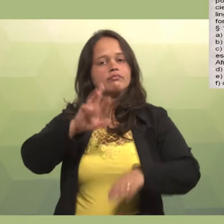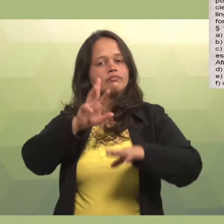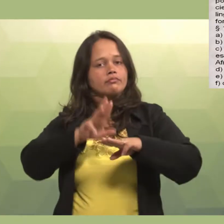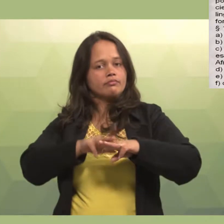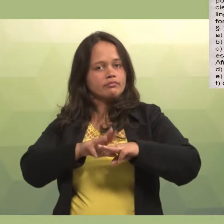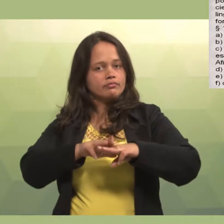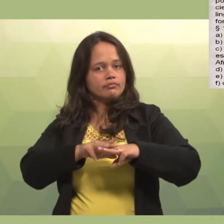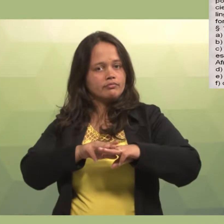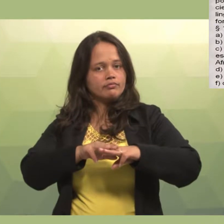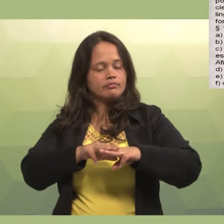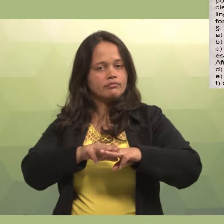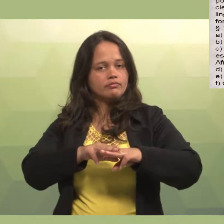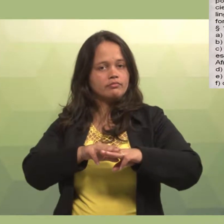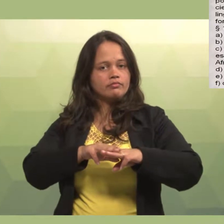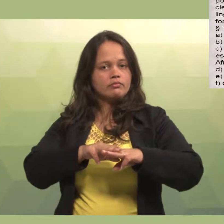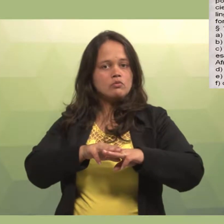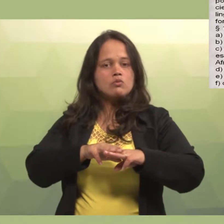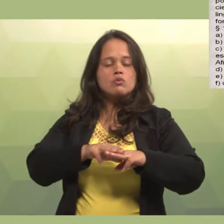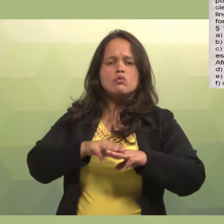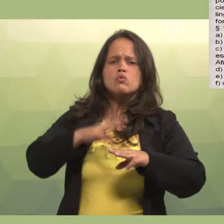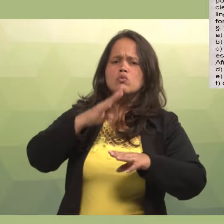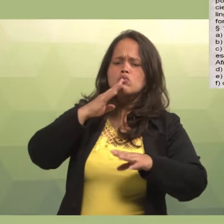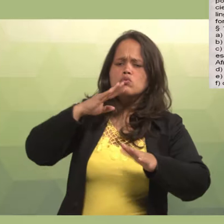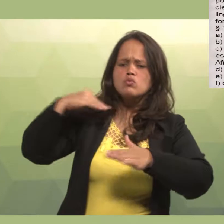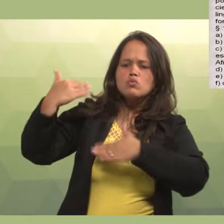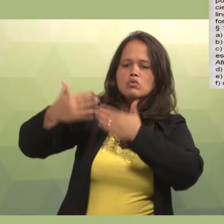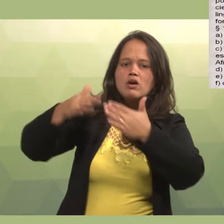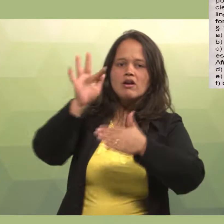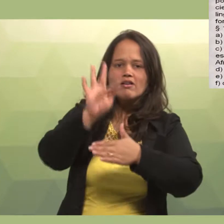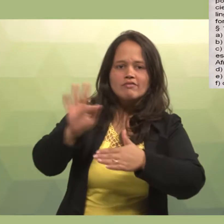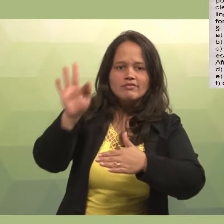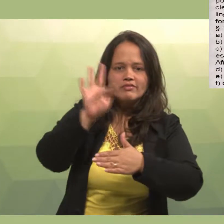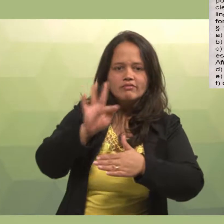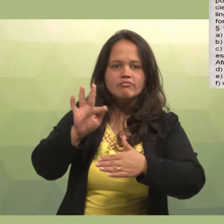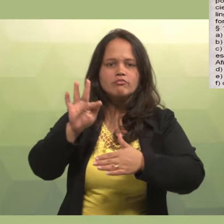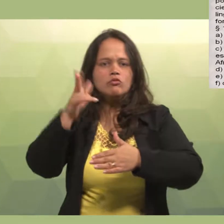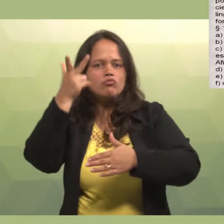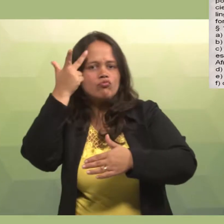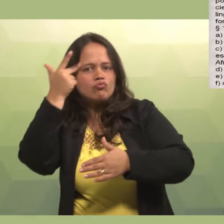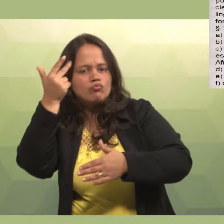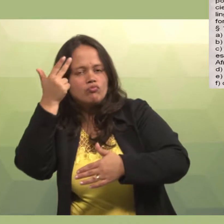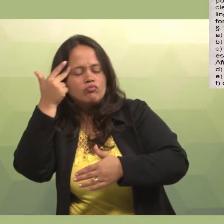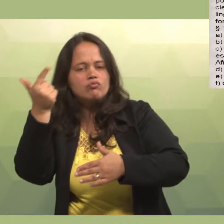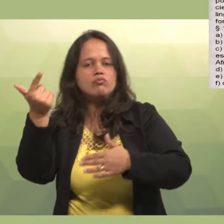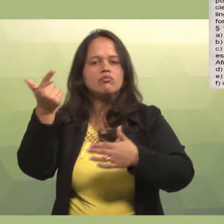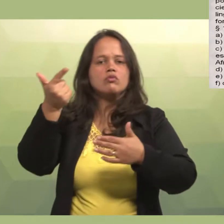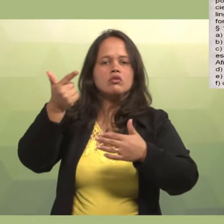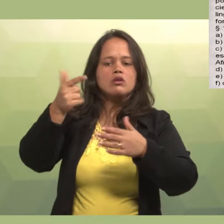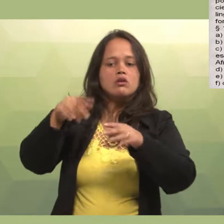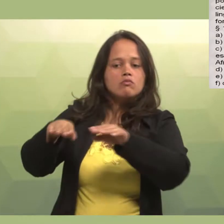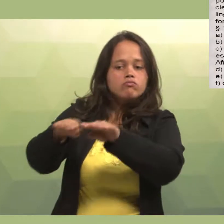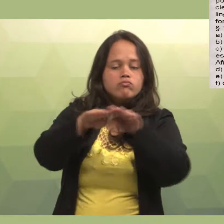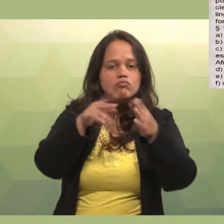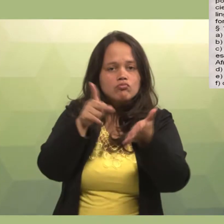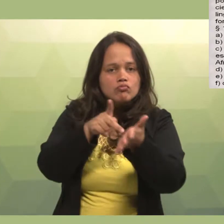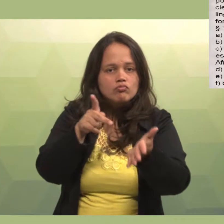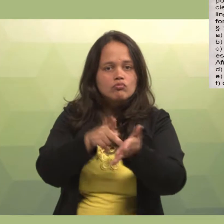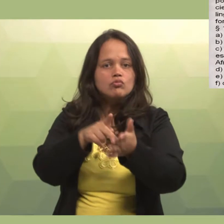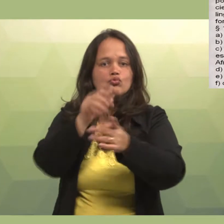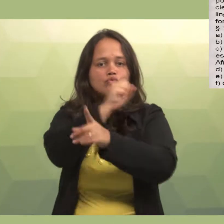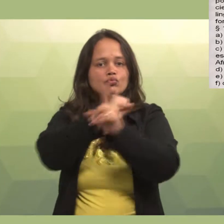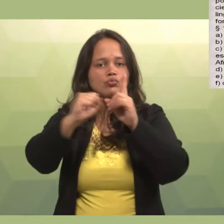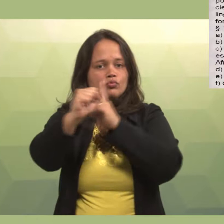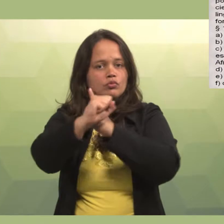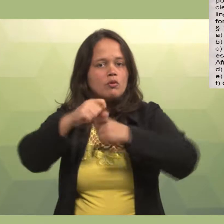físico, natural, da realidade social e política, especialmente do Brasil, incluindo-se o estudo